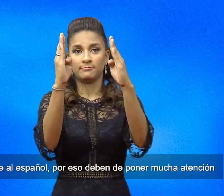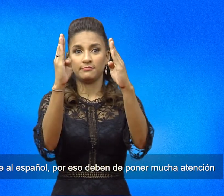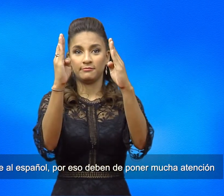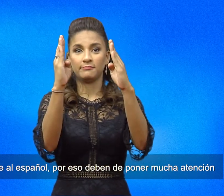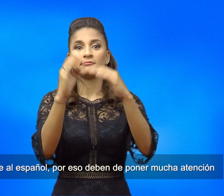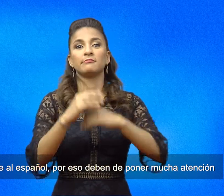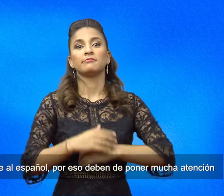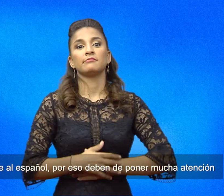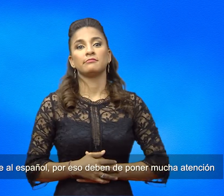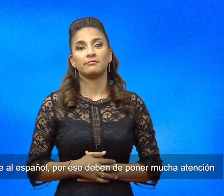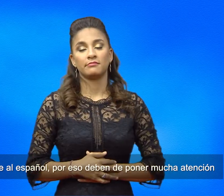atención